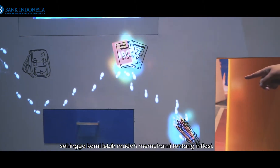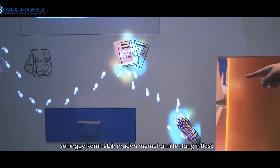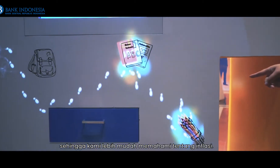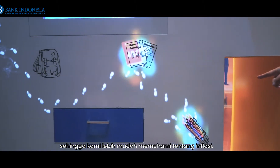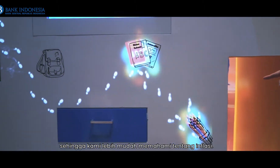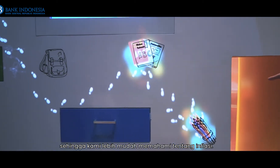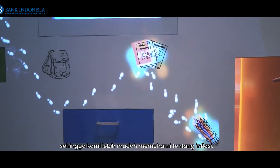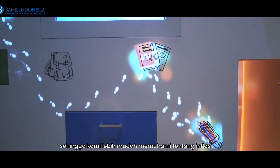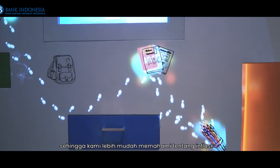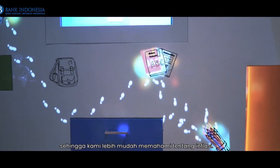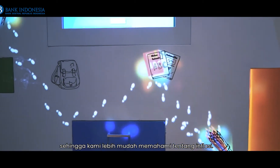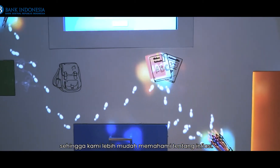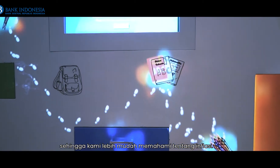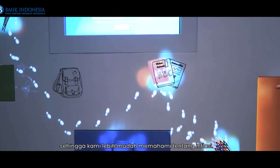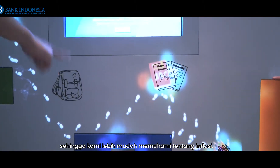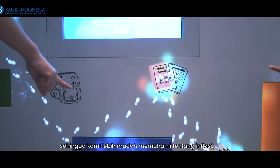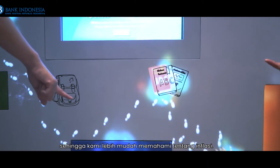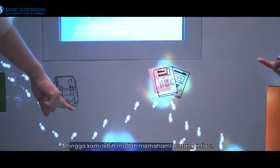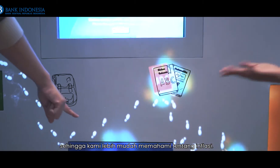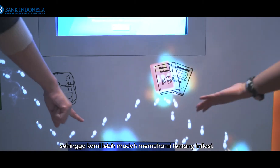kami bisa lebih mudah memahami tentang inflasi.